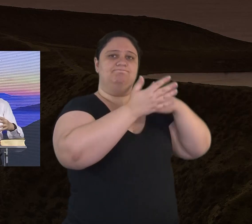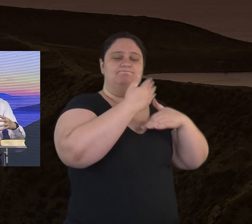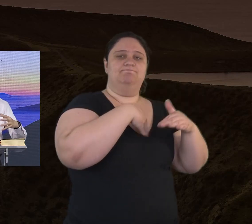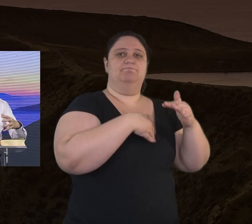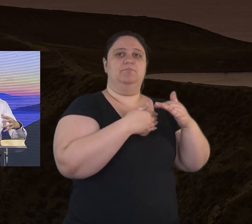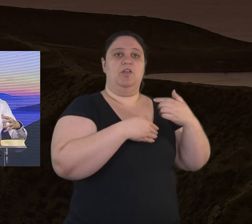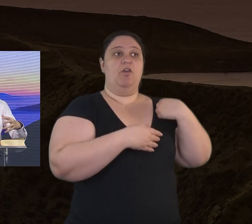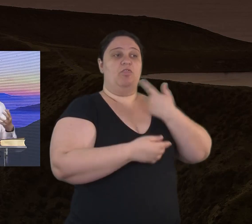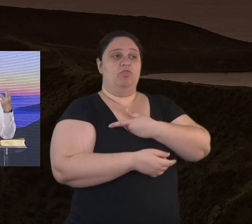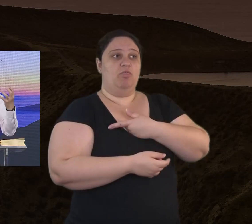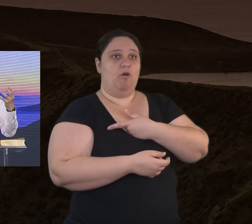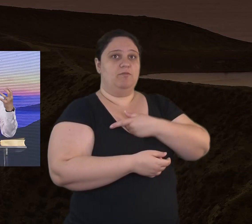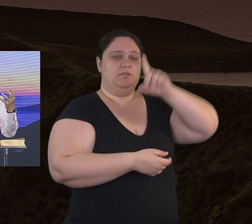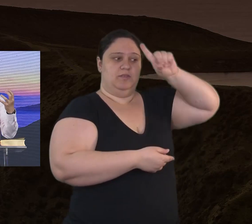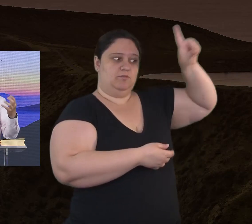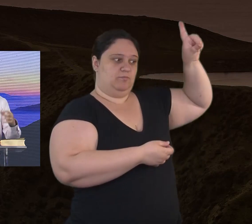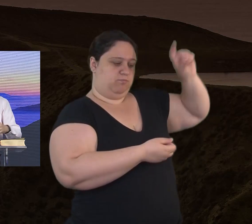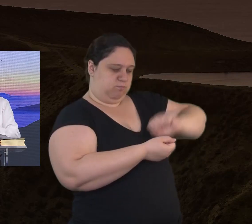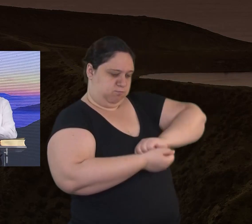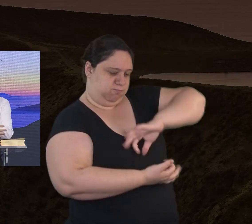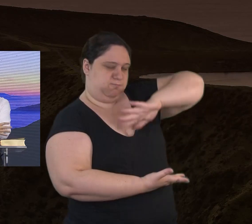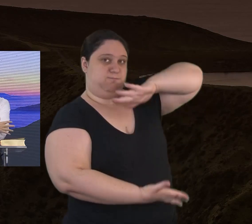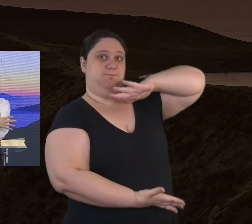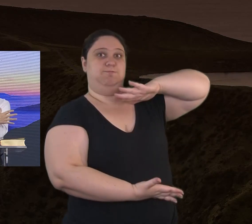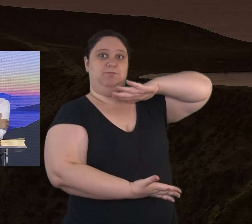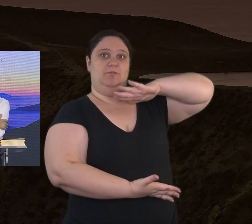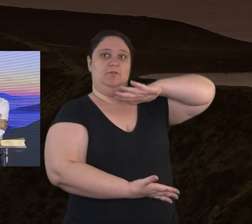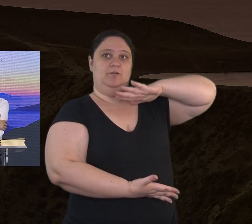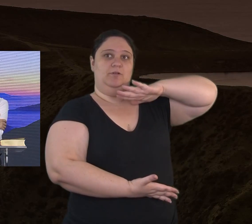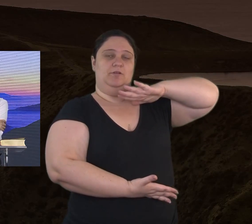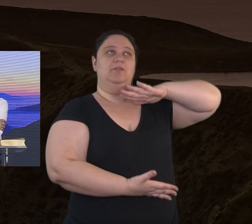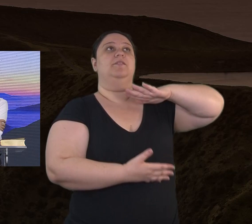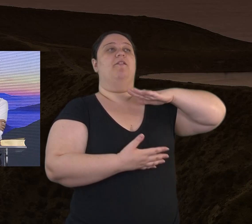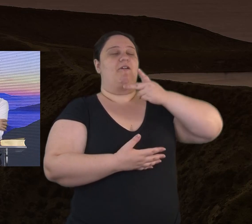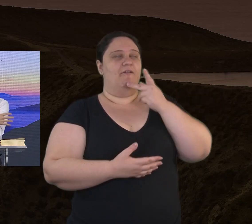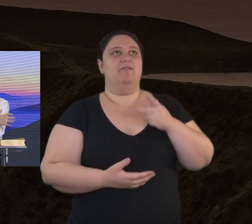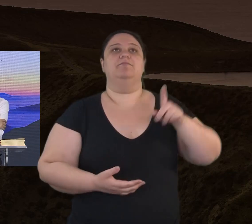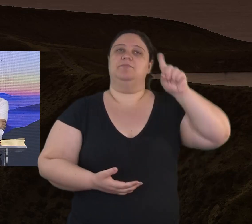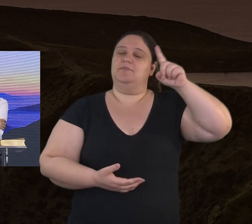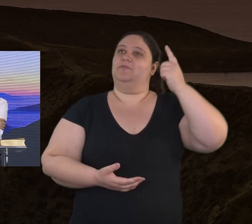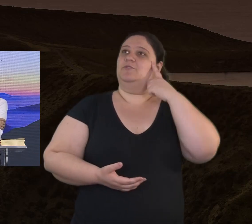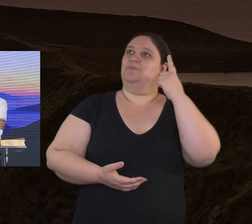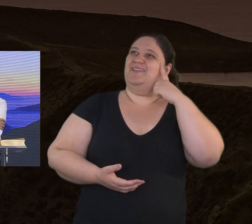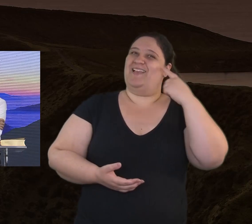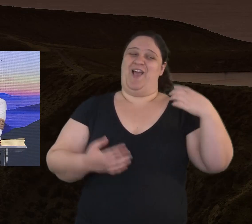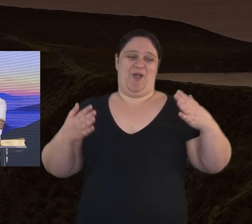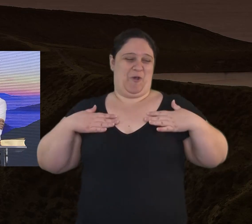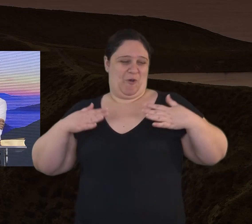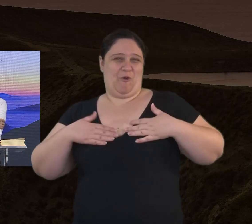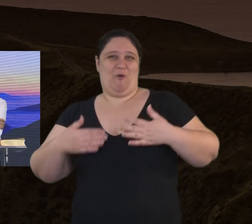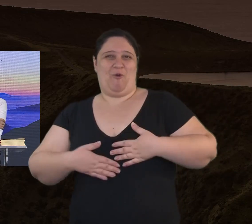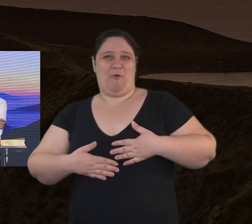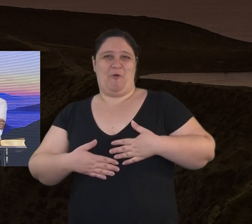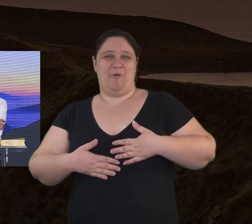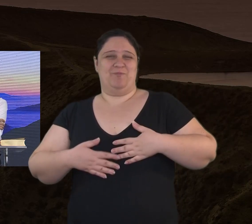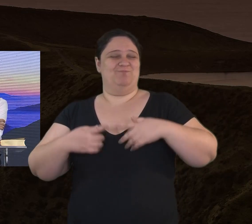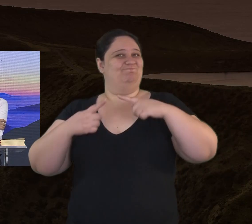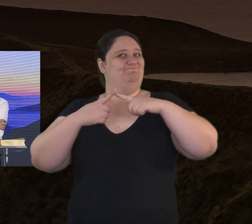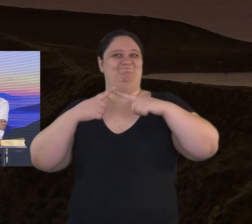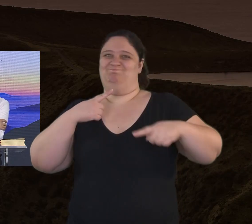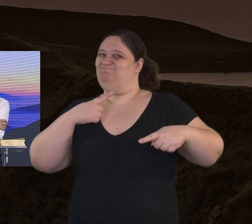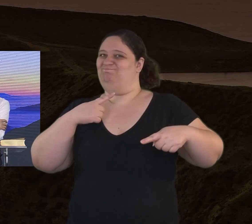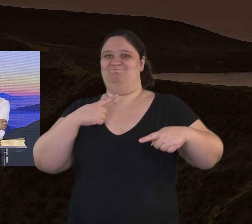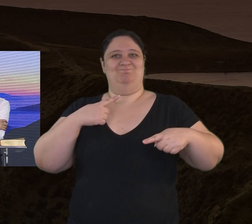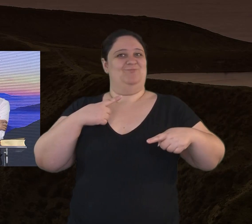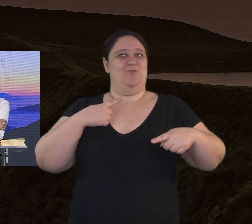então vamos estar cheios de Deus. E Deus falou, eu vou trocar então esse corpo também. Esse corpo não está mais compatível com o